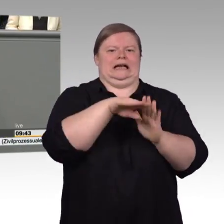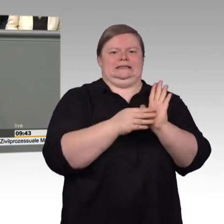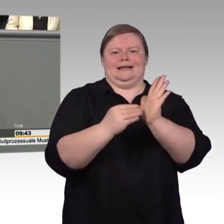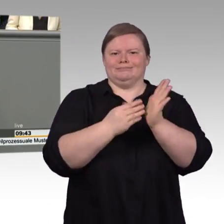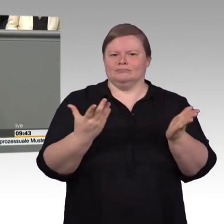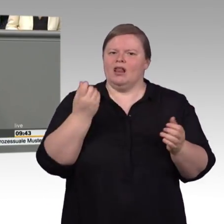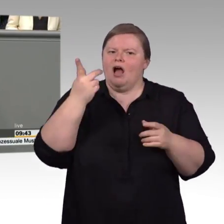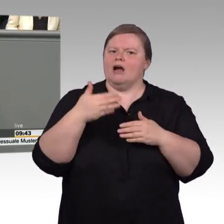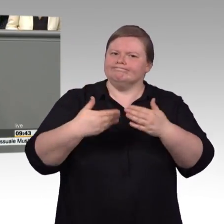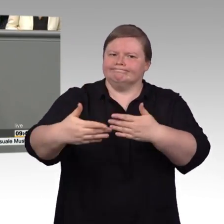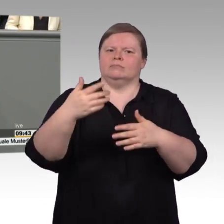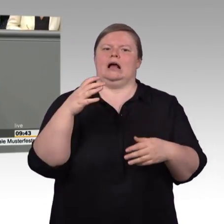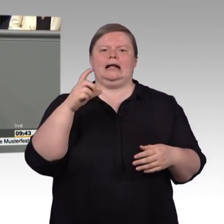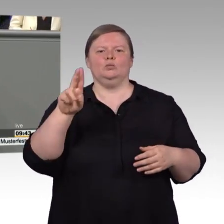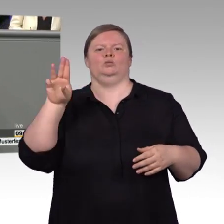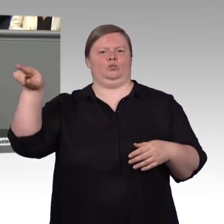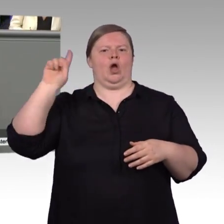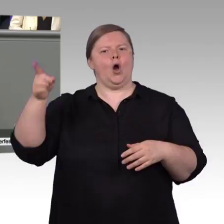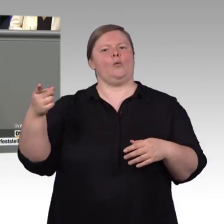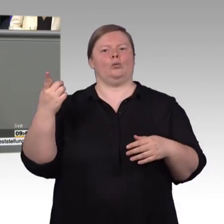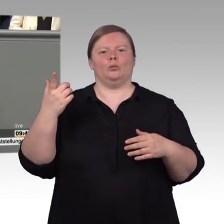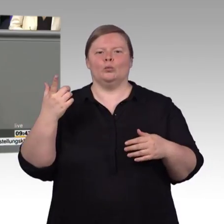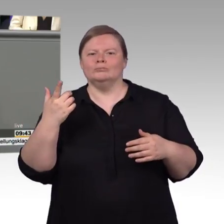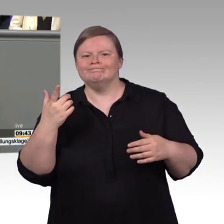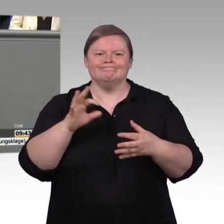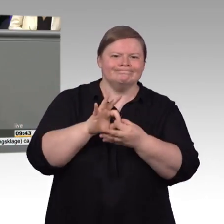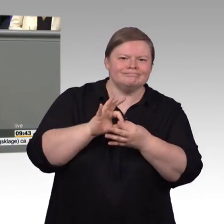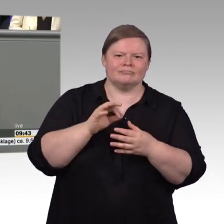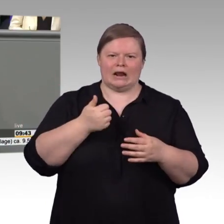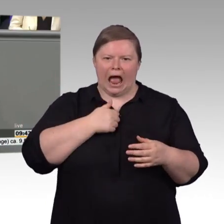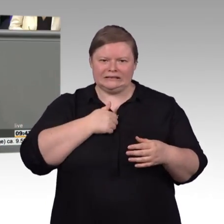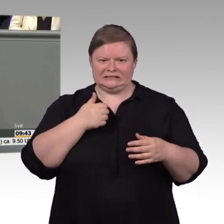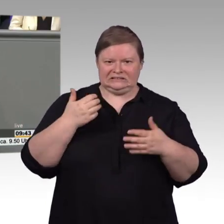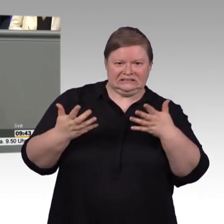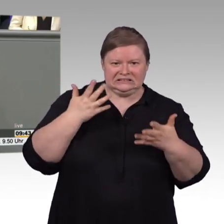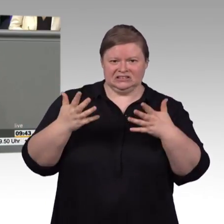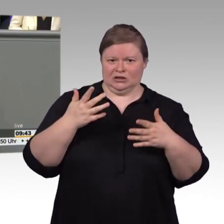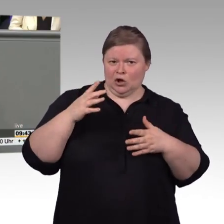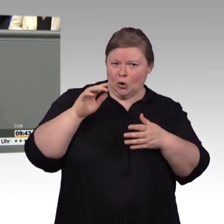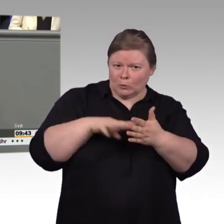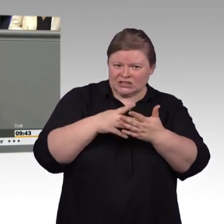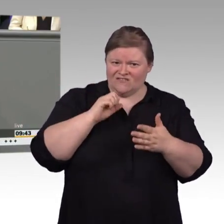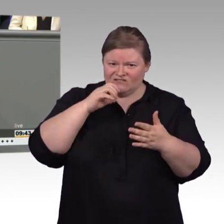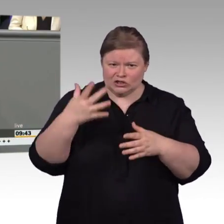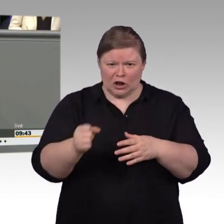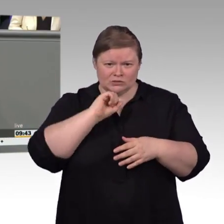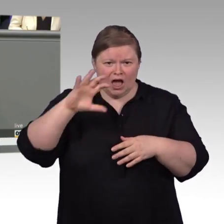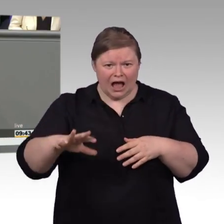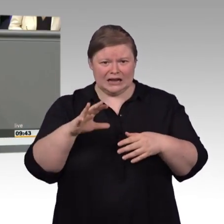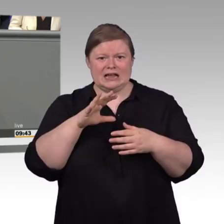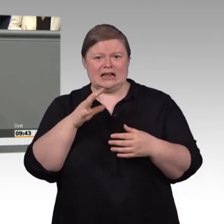fehlerhaften Nebenkostenabrechnung? Und dieses Problem besteht auch bei der von Ihnen favorisierten Gruppen,